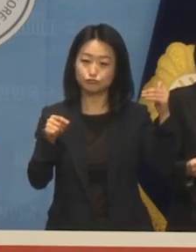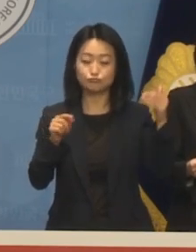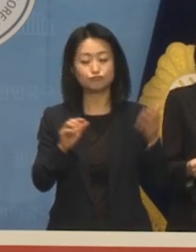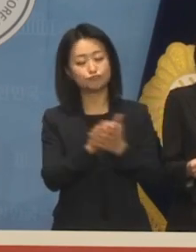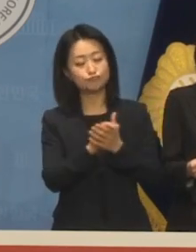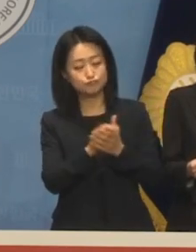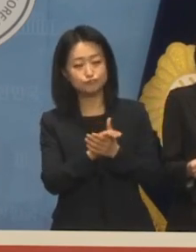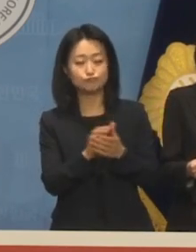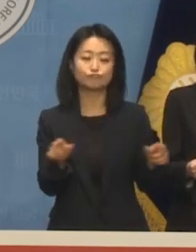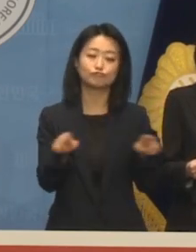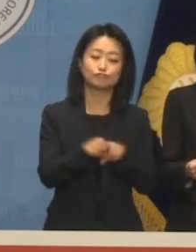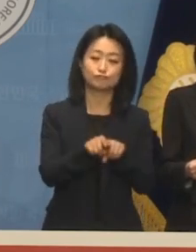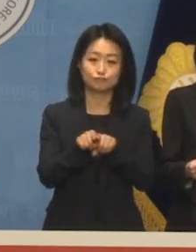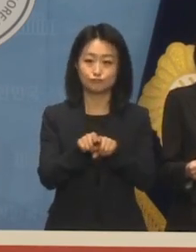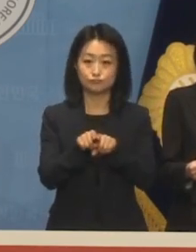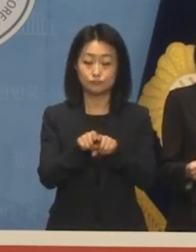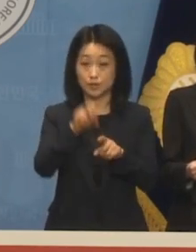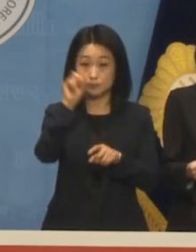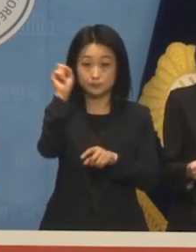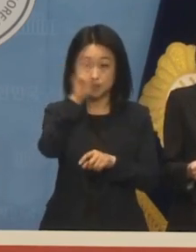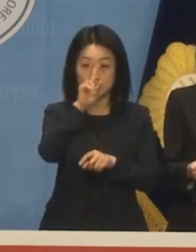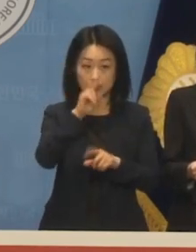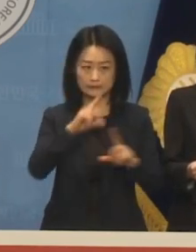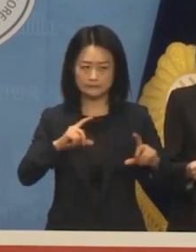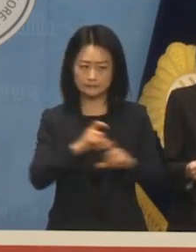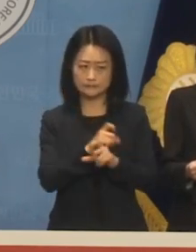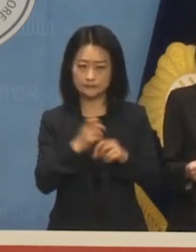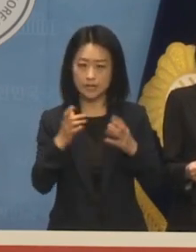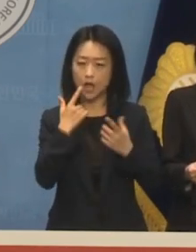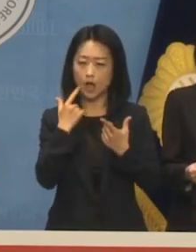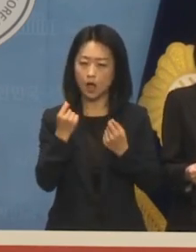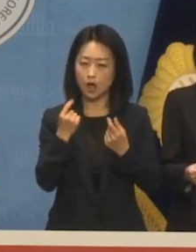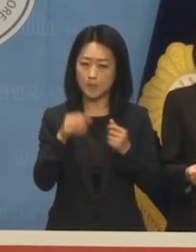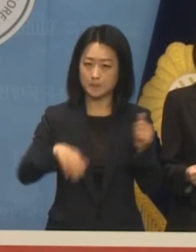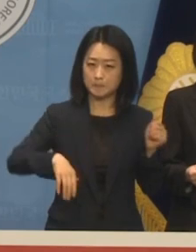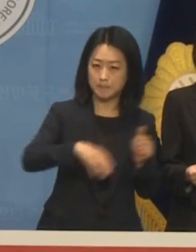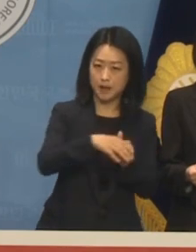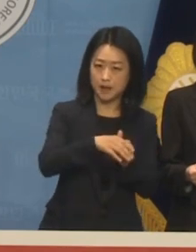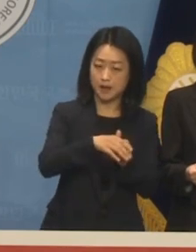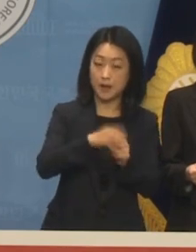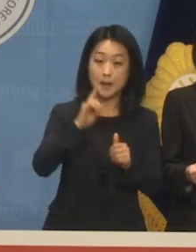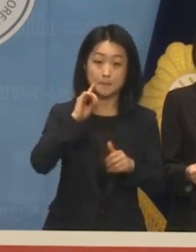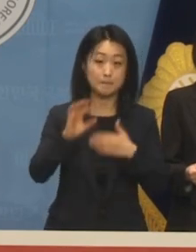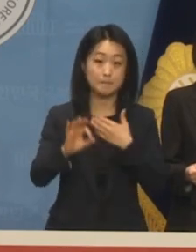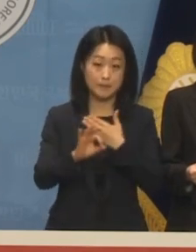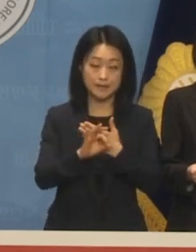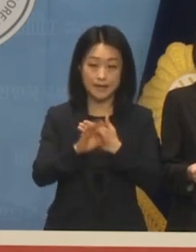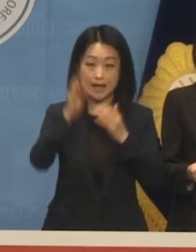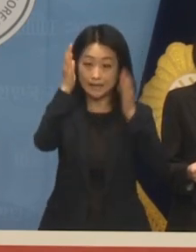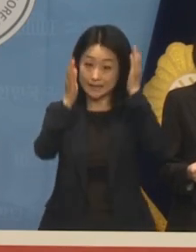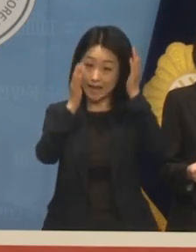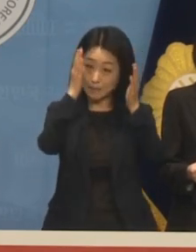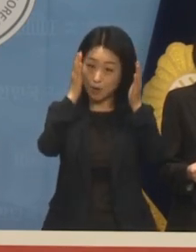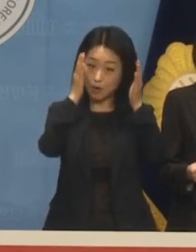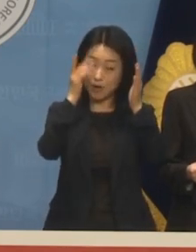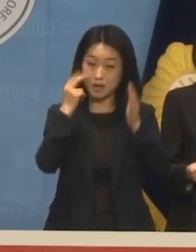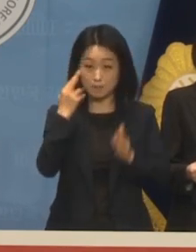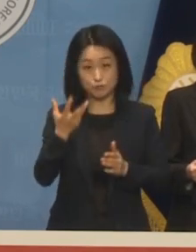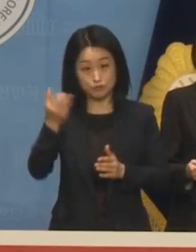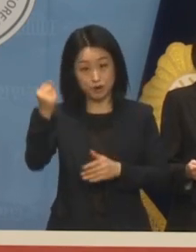정부가 마치 대국을 대하듯 하고 있습니다 만약 네이버가 미국 기업이었다면 이렇게까지